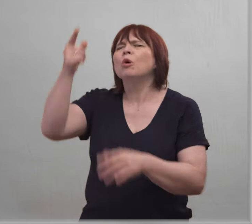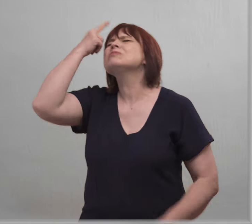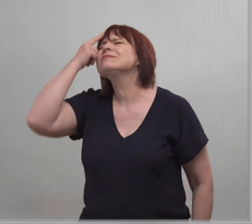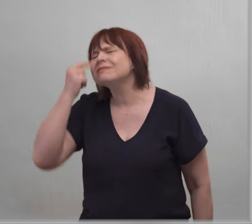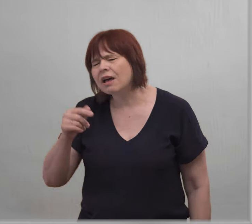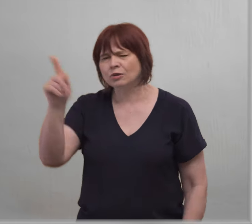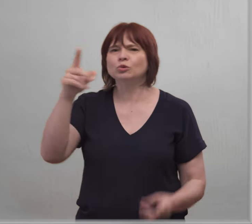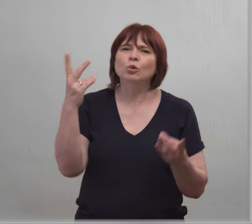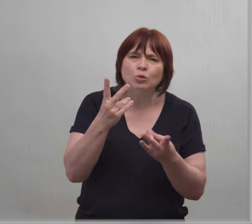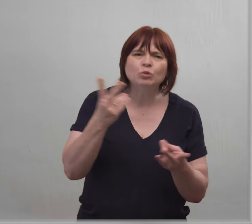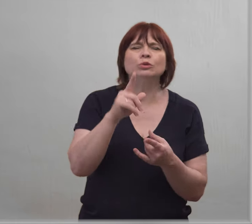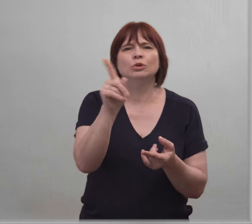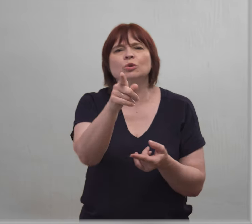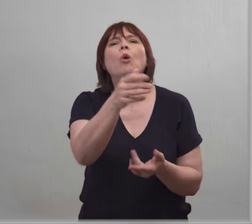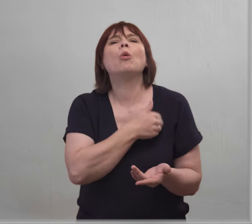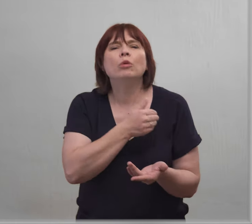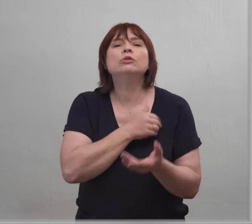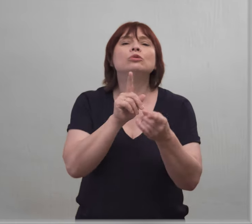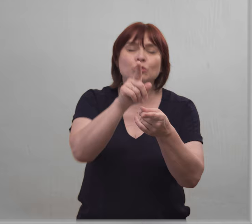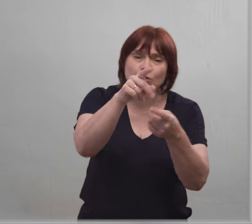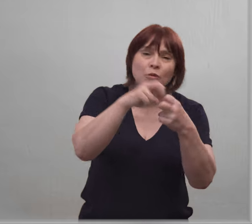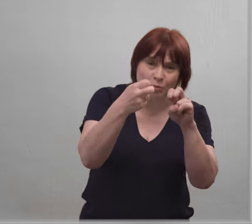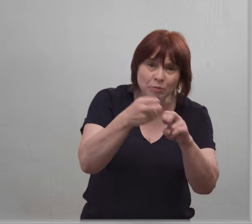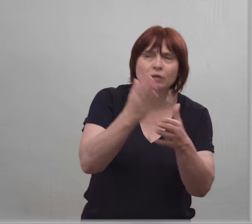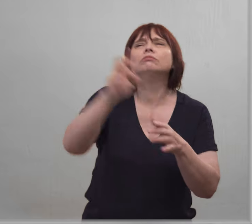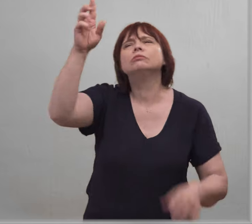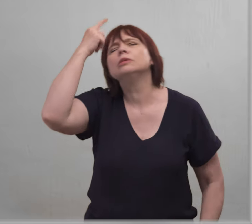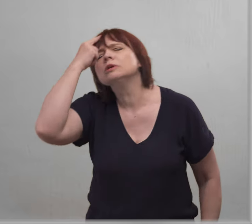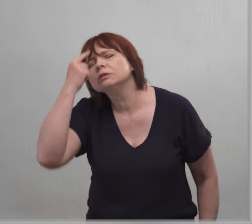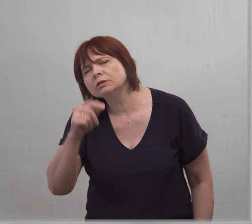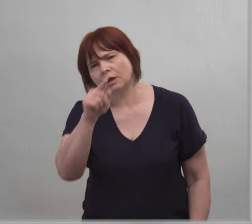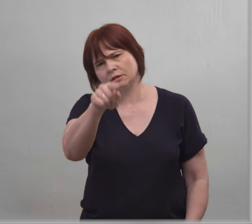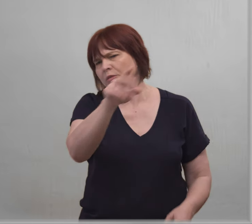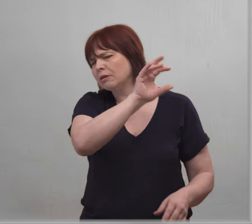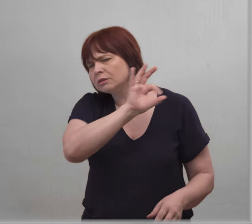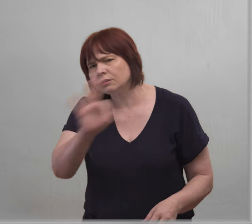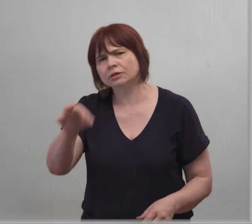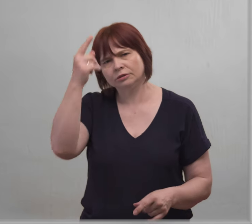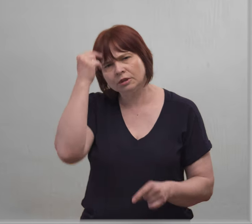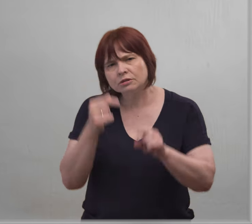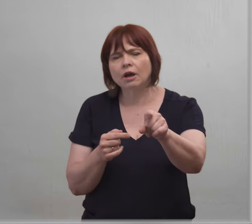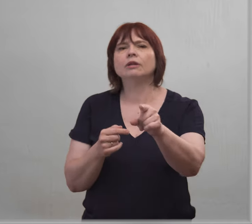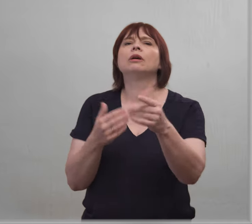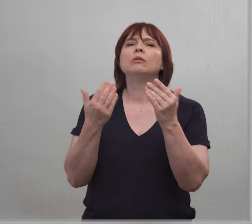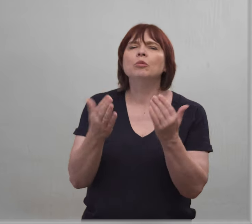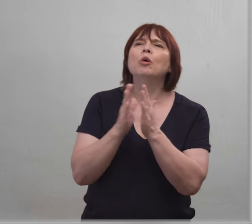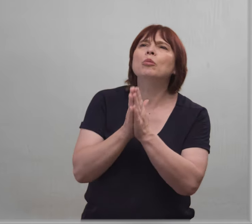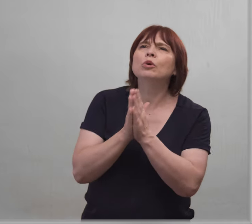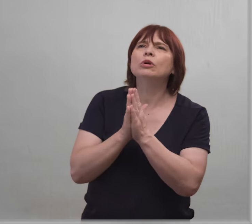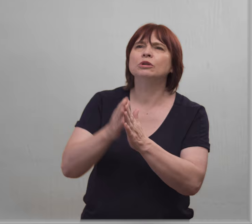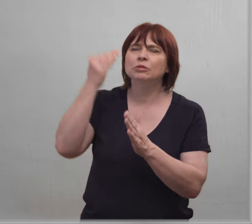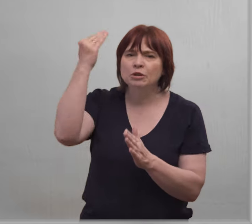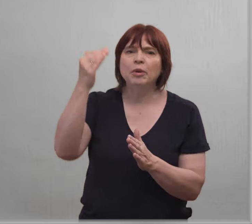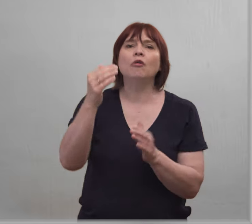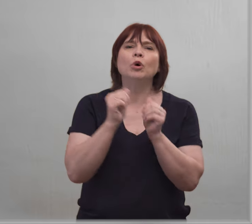молитвы, знает о том, что мы хотим. И мы сейчас обращаемся к Господу. Дорогой Бог, мы обращаемся к Тебе. И сейчас вот эти молитвенные просьбы